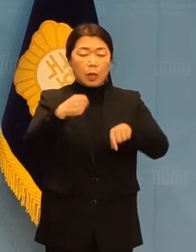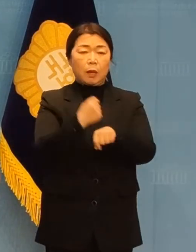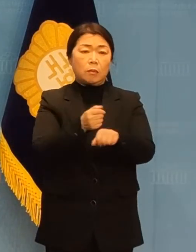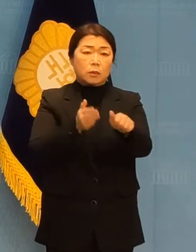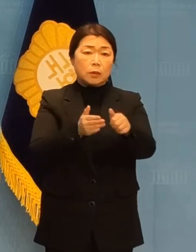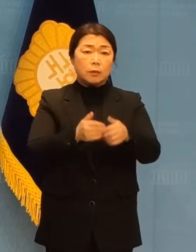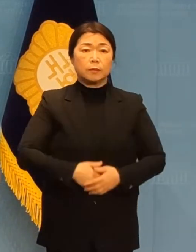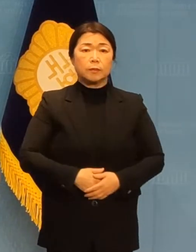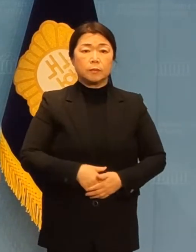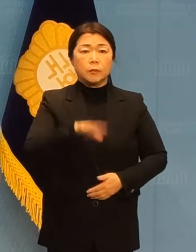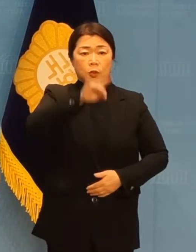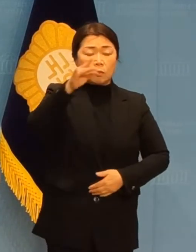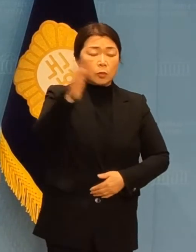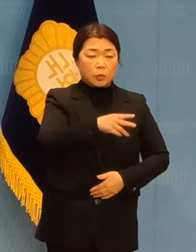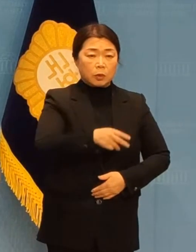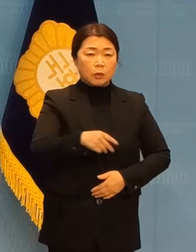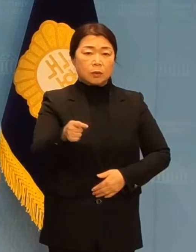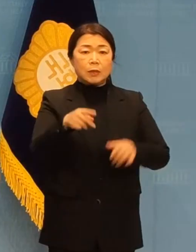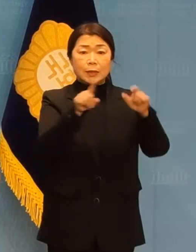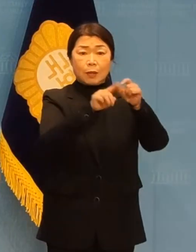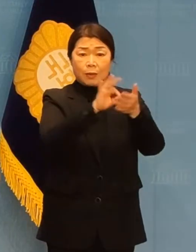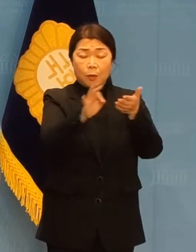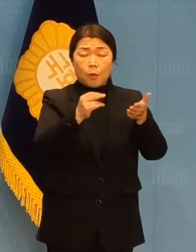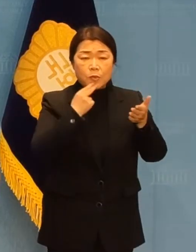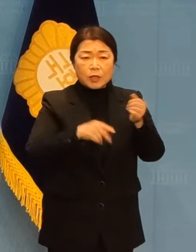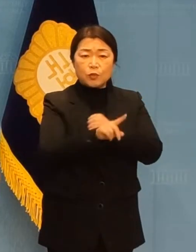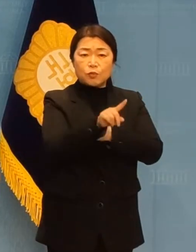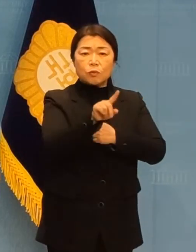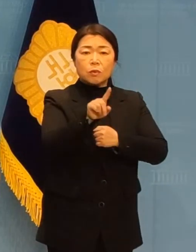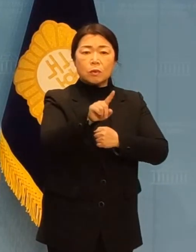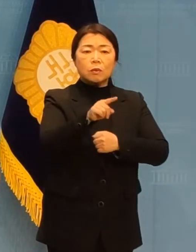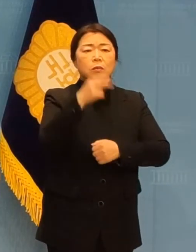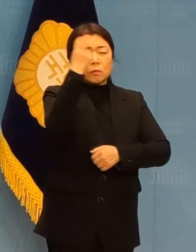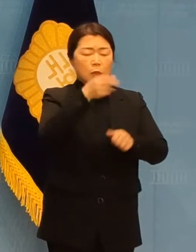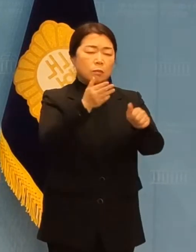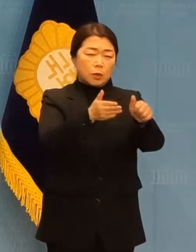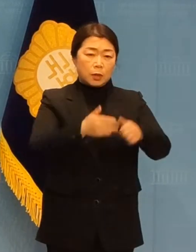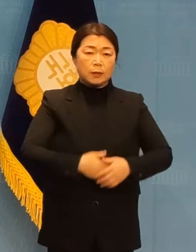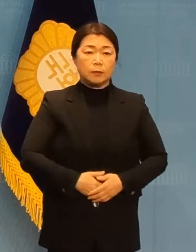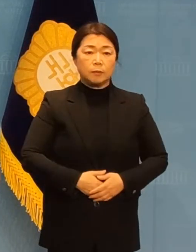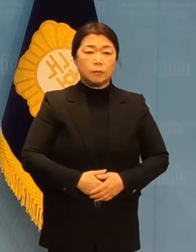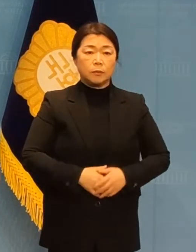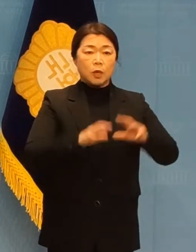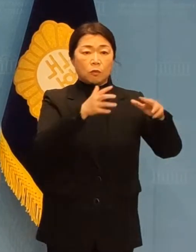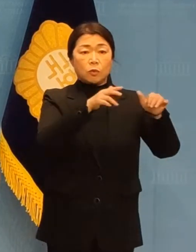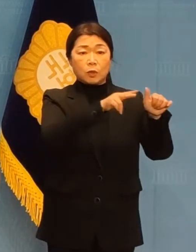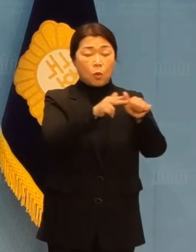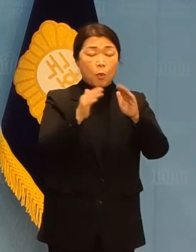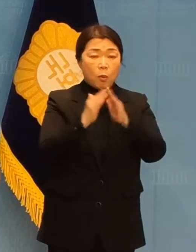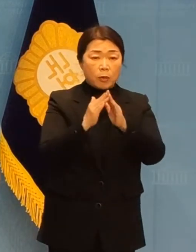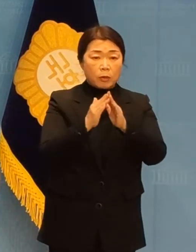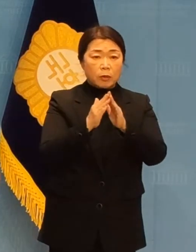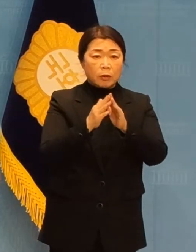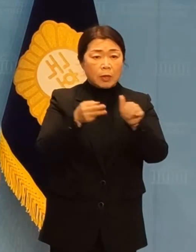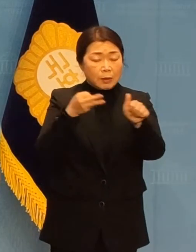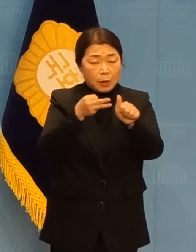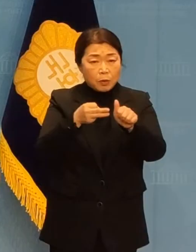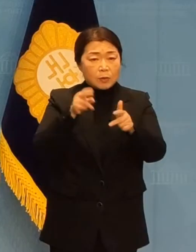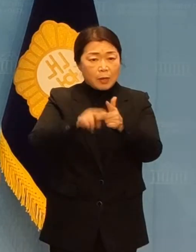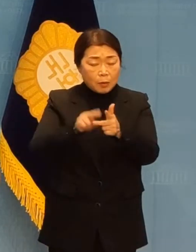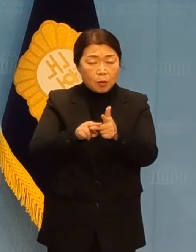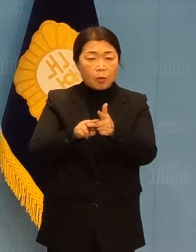적용하는 이유도 조사해 주십시오. 최초 사건 발생 직후 국가정보원 대테러국과 총리실